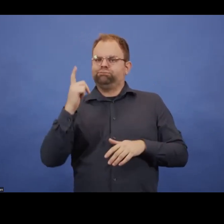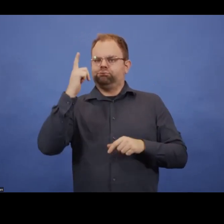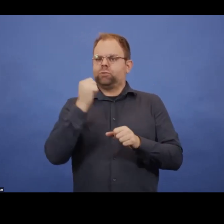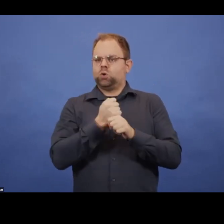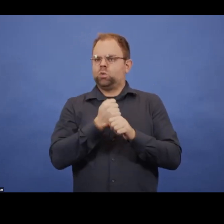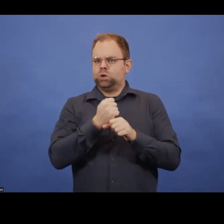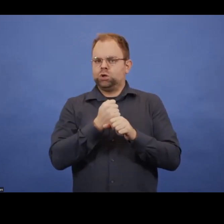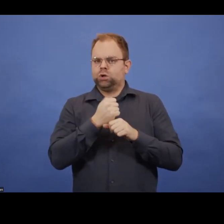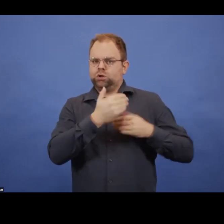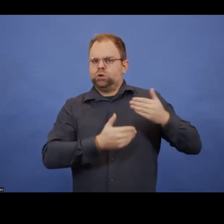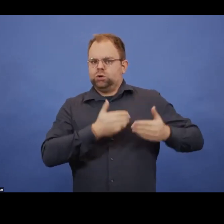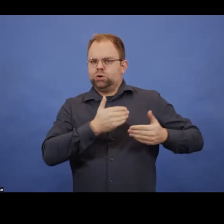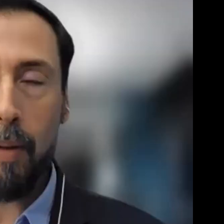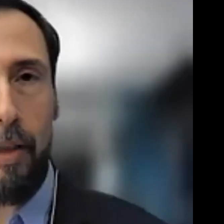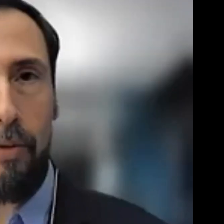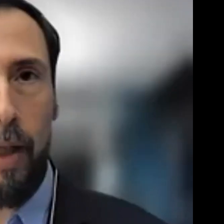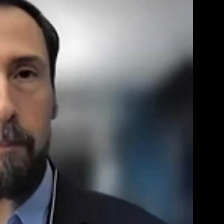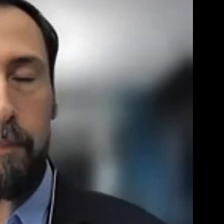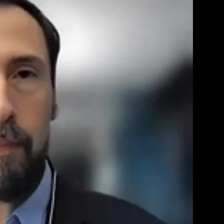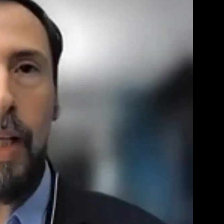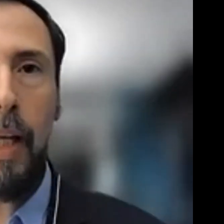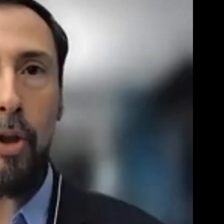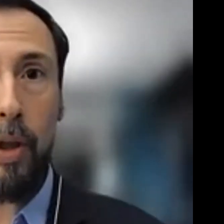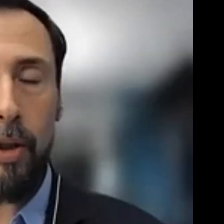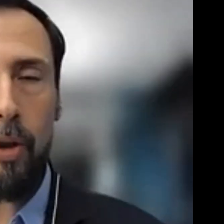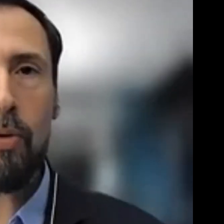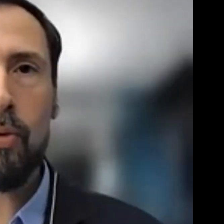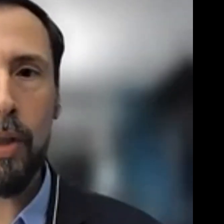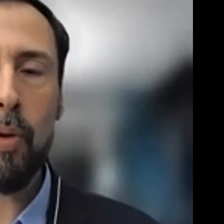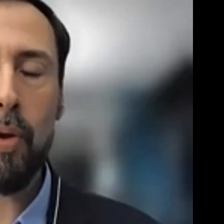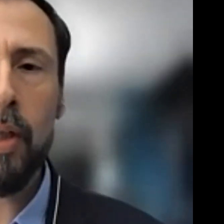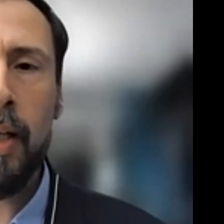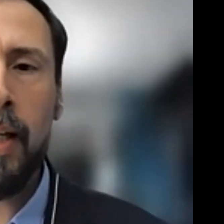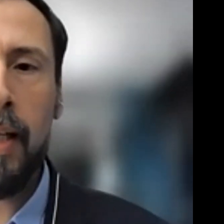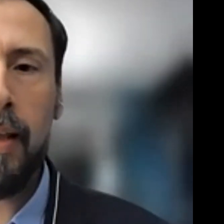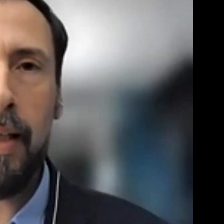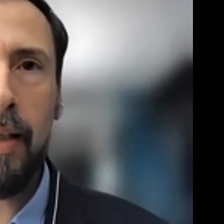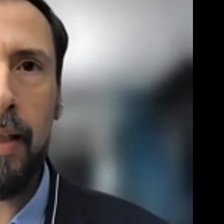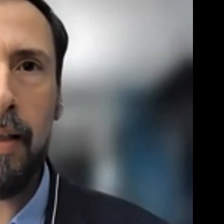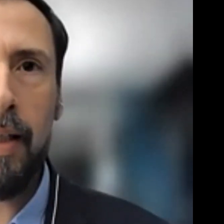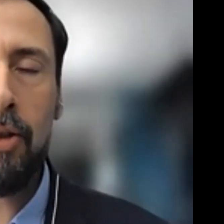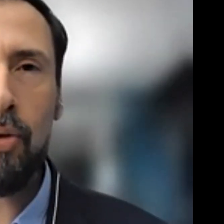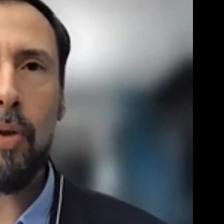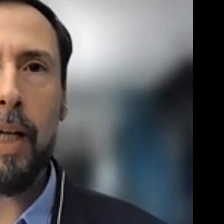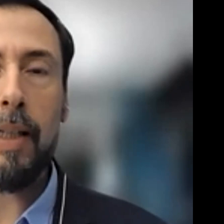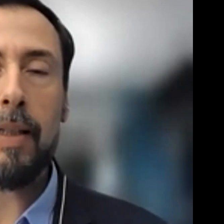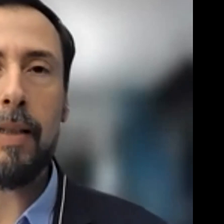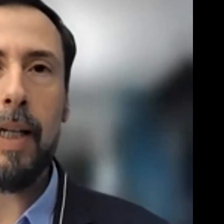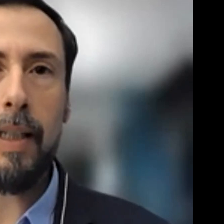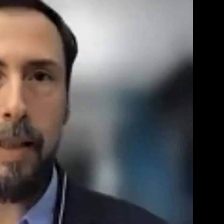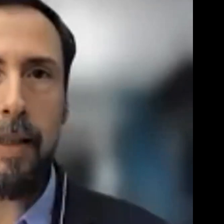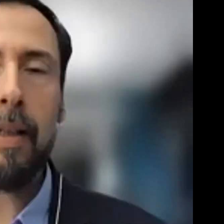que viene. Estamos trabajando en un documento que va a ser publicado también, que puede usar